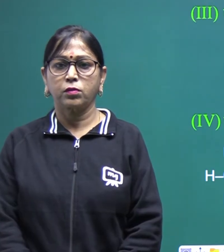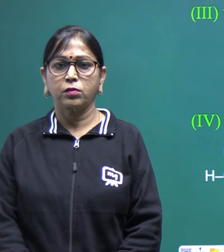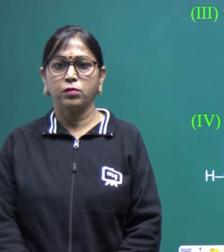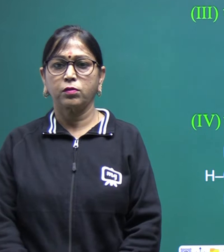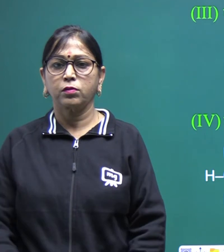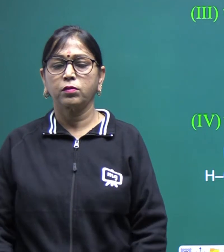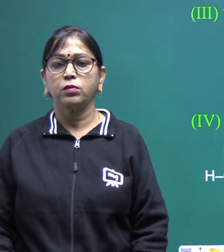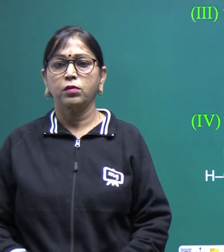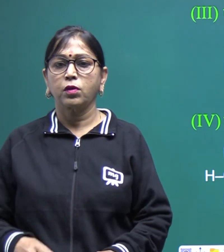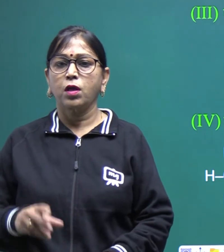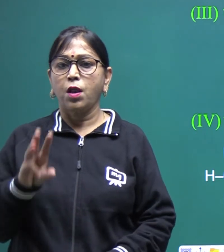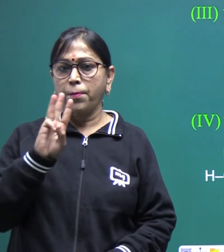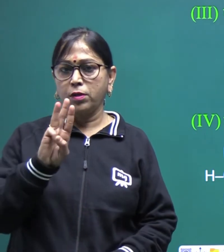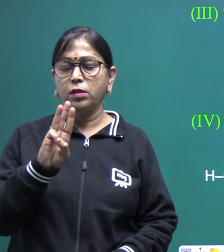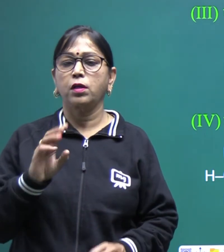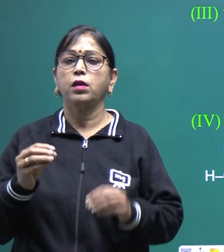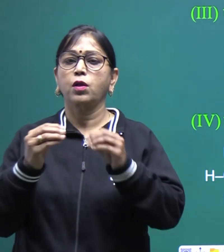नंबर 3 बुटेनॉन